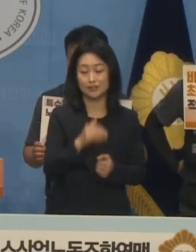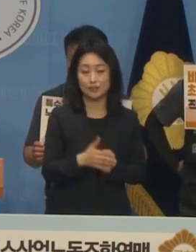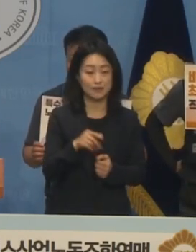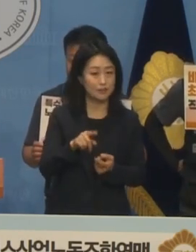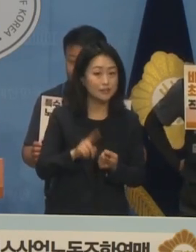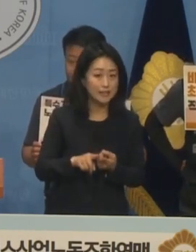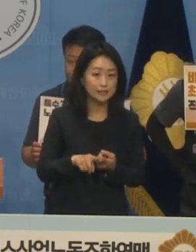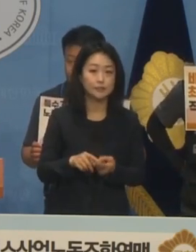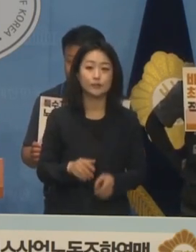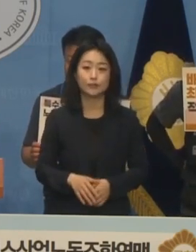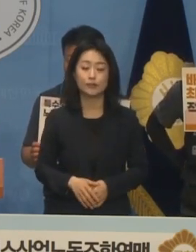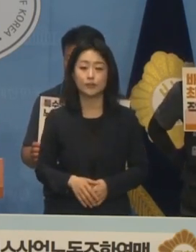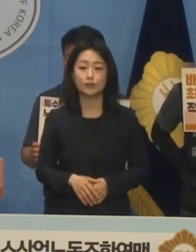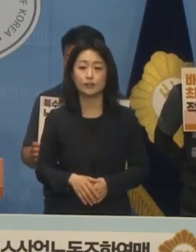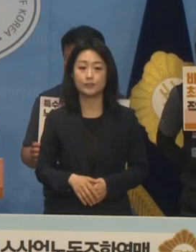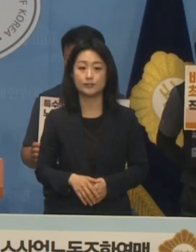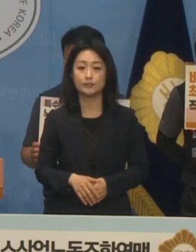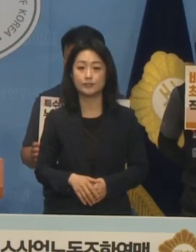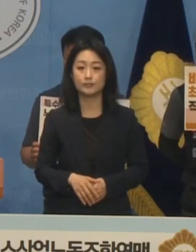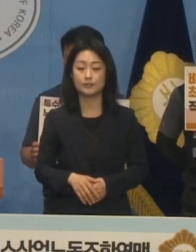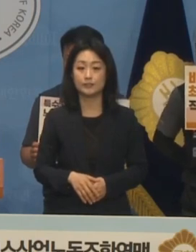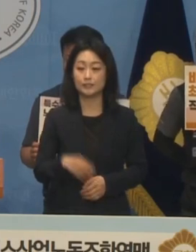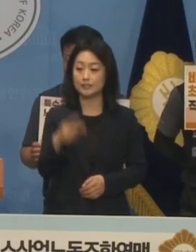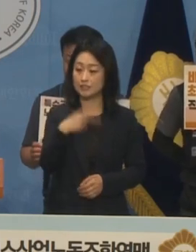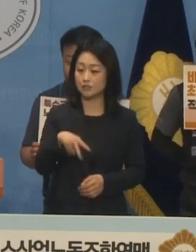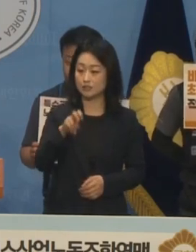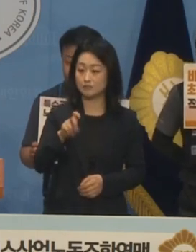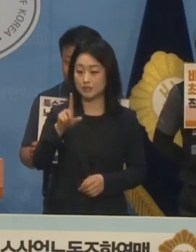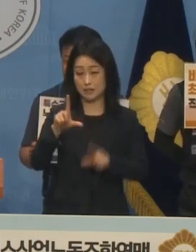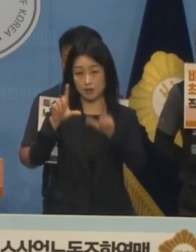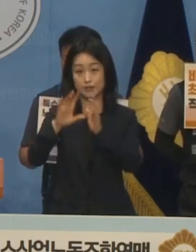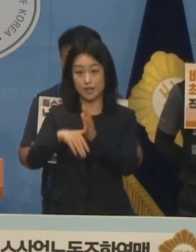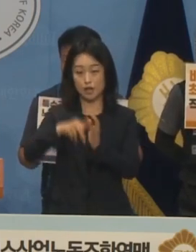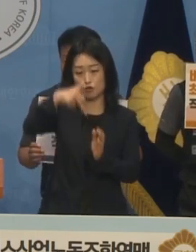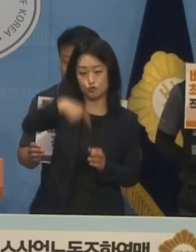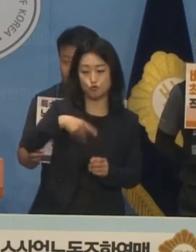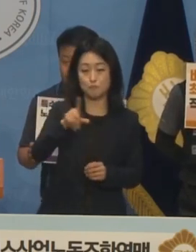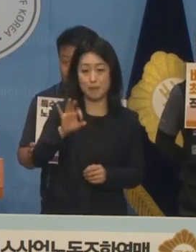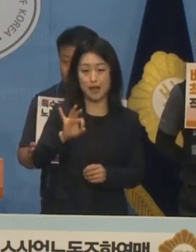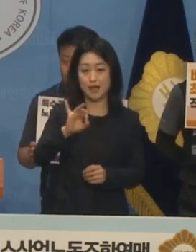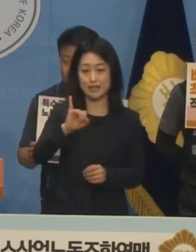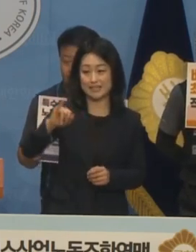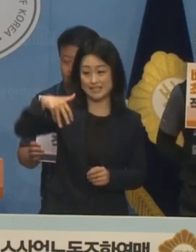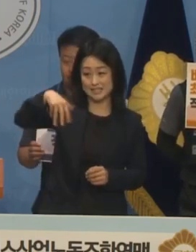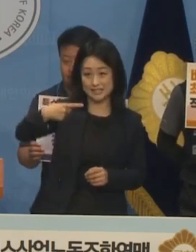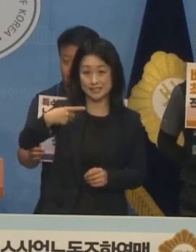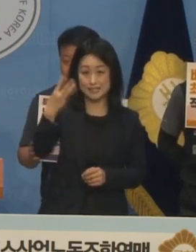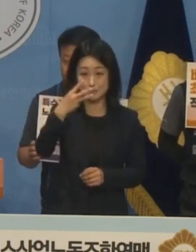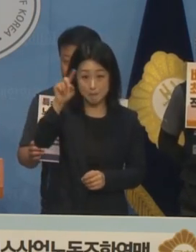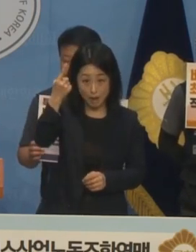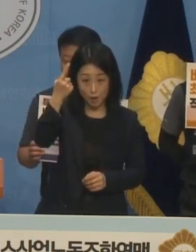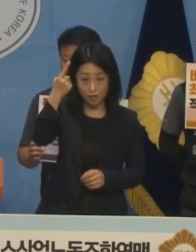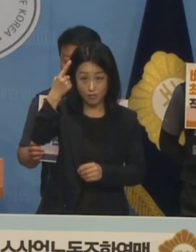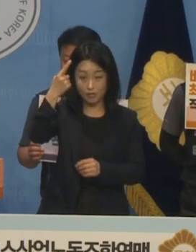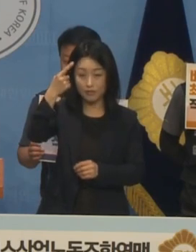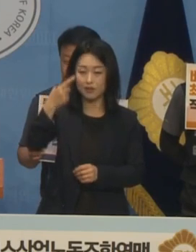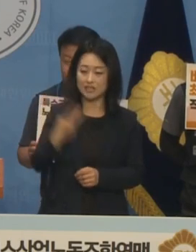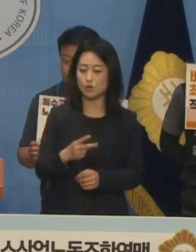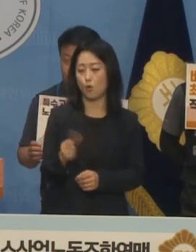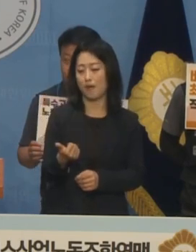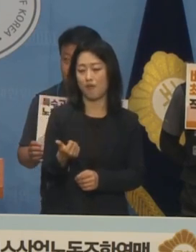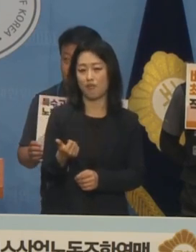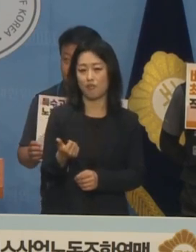사태가 벌어지게 되었습니다. 또한 배달의 민족에서 운영하는 비마트 요금 제도도 최근에 요 알뜰 배달을 도입하면서